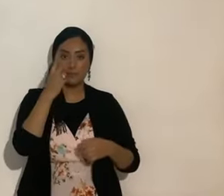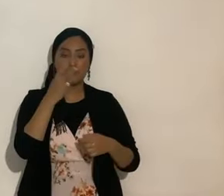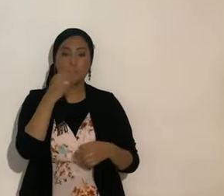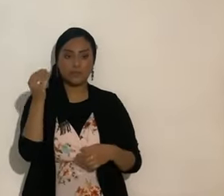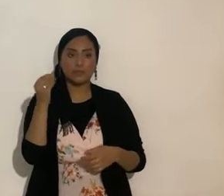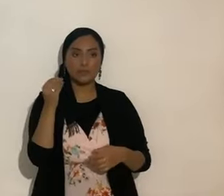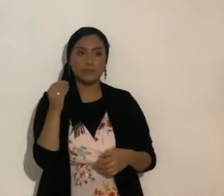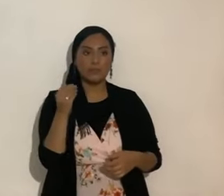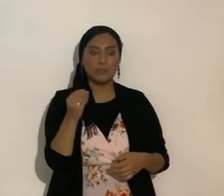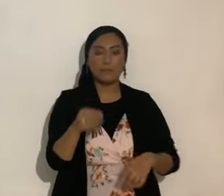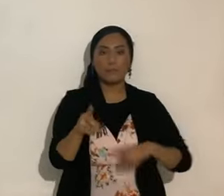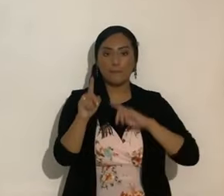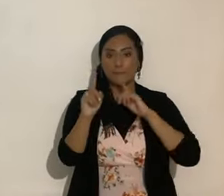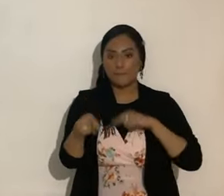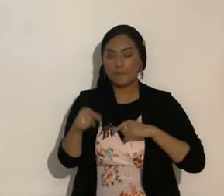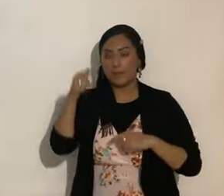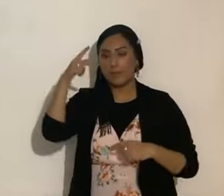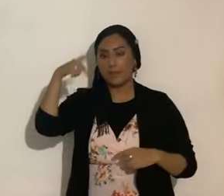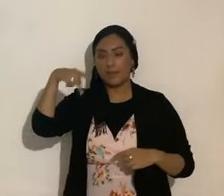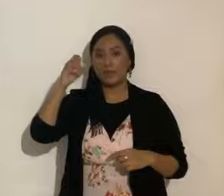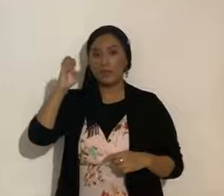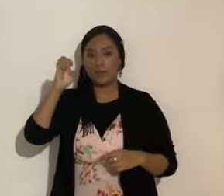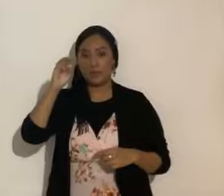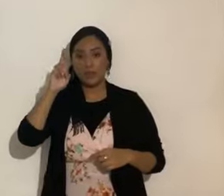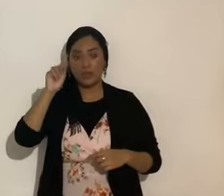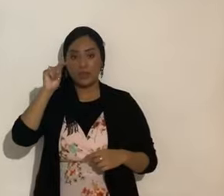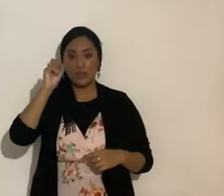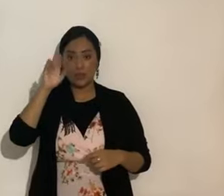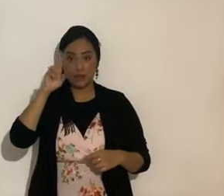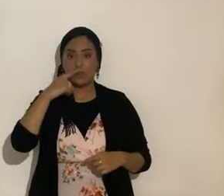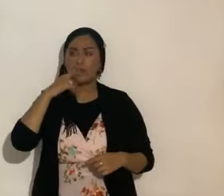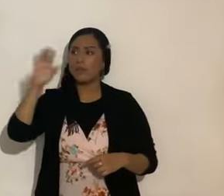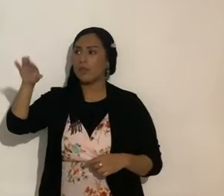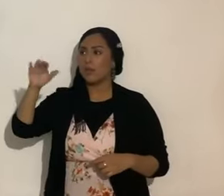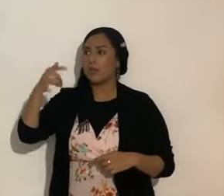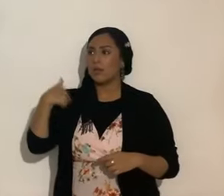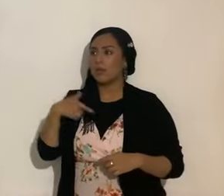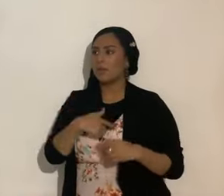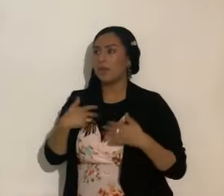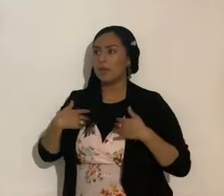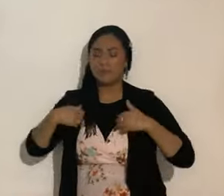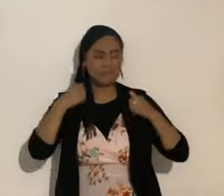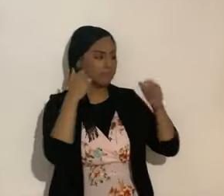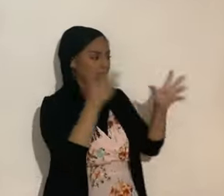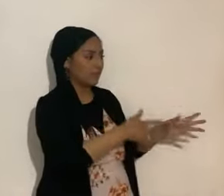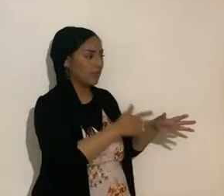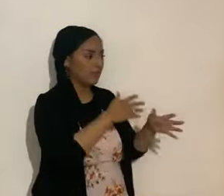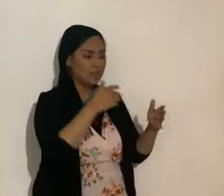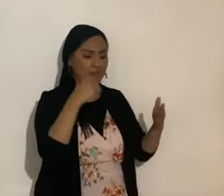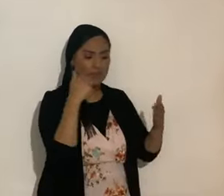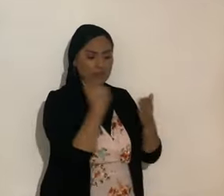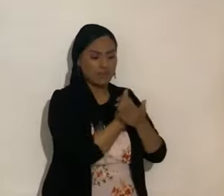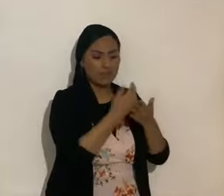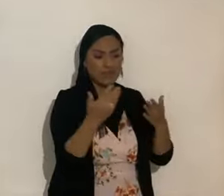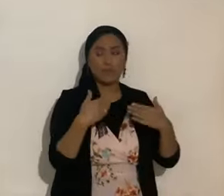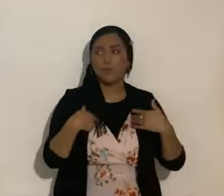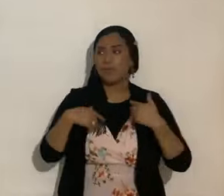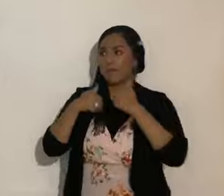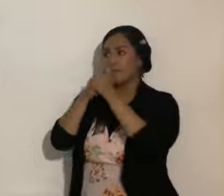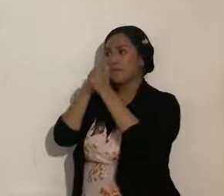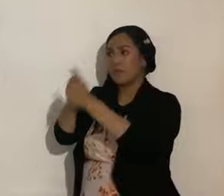Entonces, respondiendo Kefas, Pedro le dijo, aquí nosotros lo hemos dejado todo y te hemos